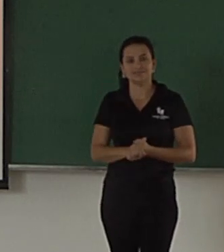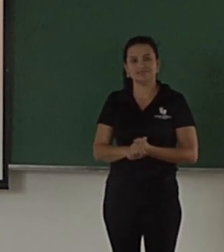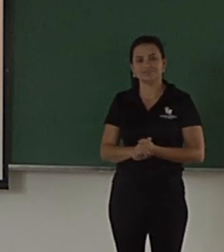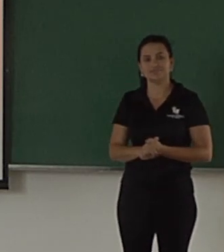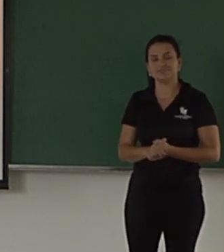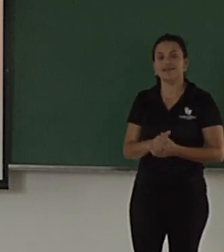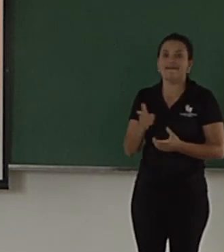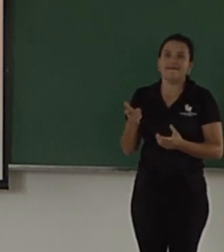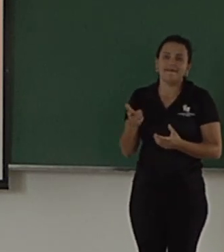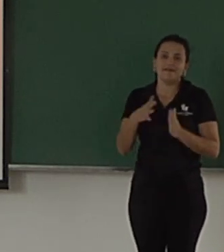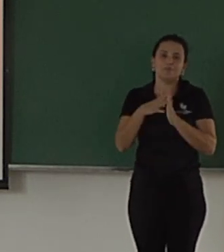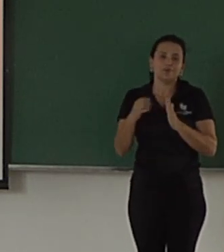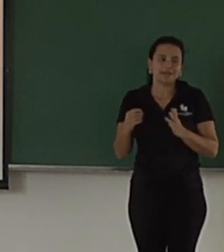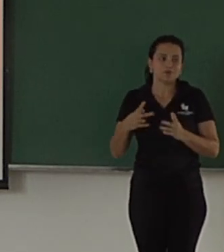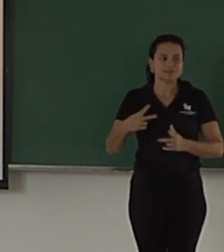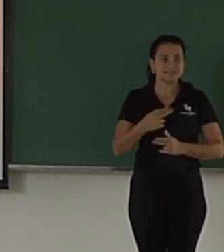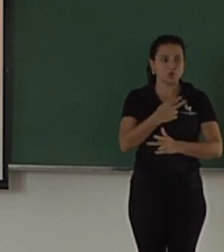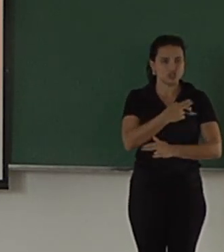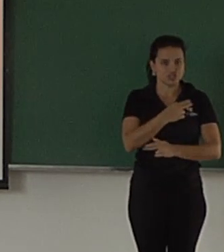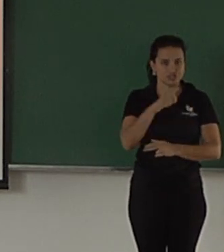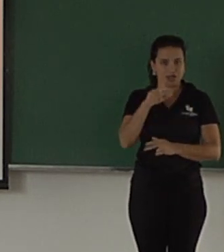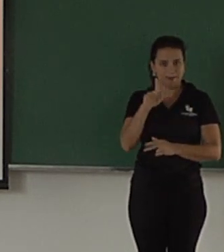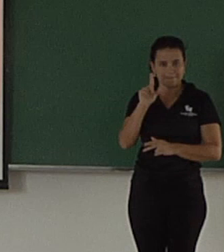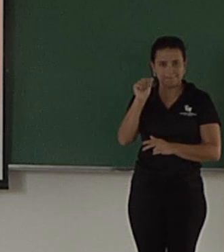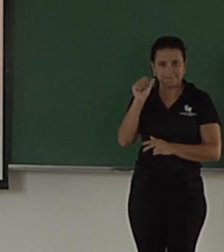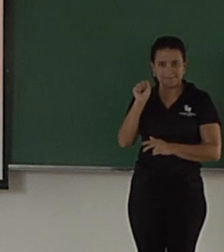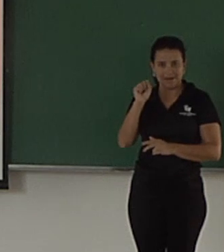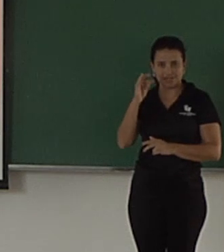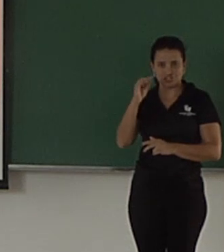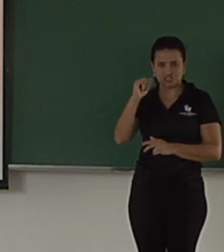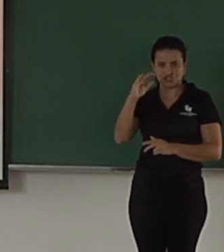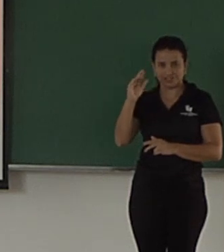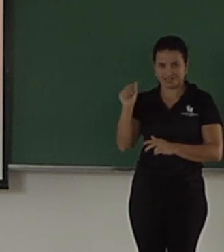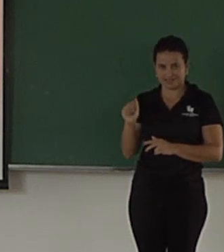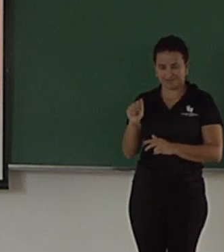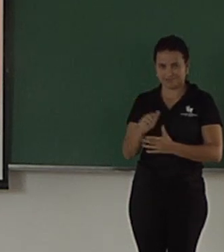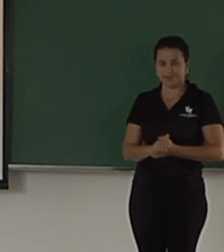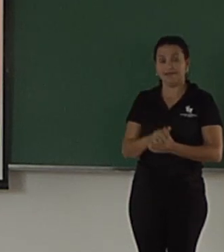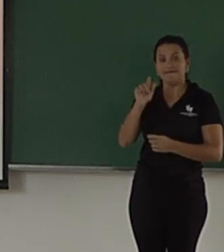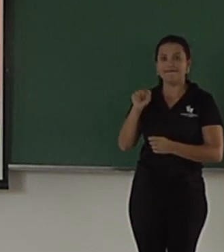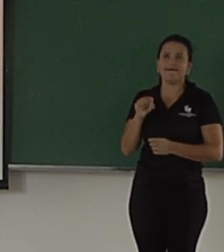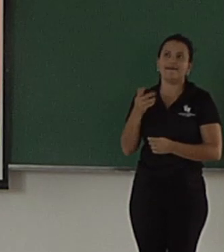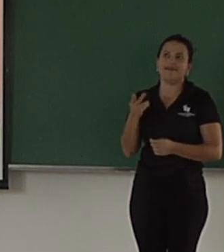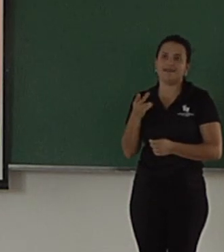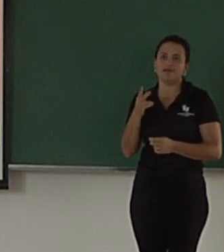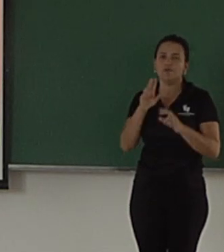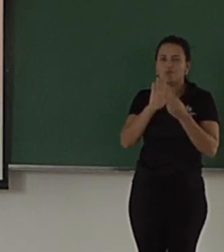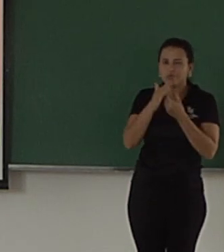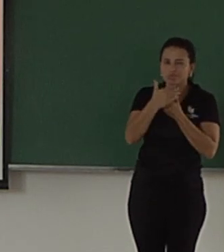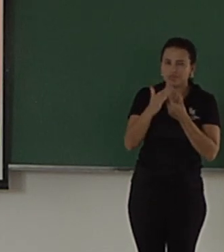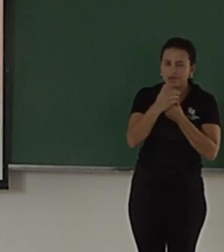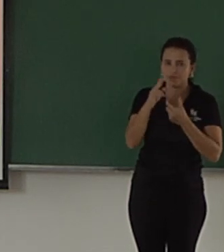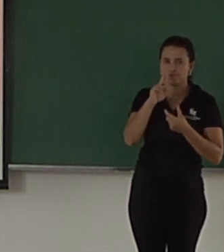cirurgia plástica. Hoje vocês vão ver aqui que a gente chama de cirurgia plástica raiz. Então vocês vão